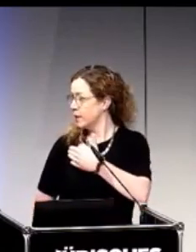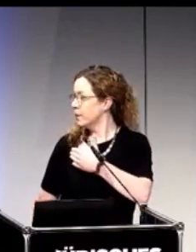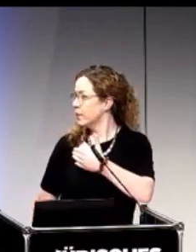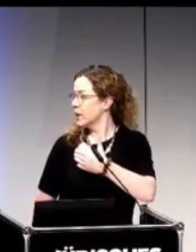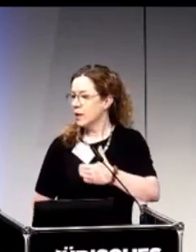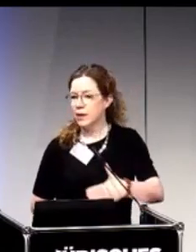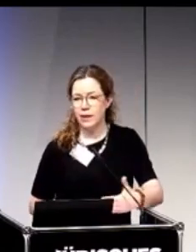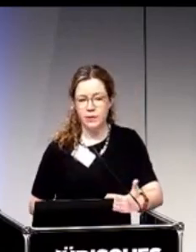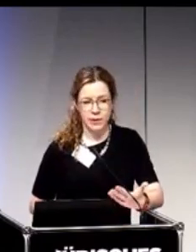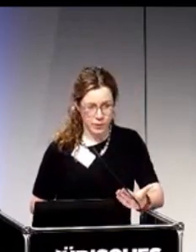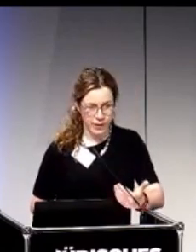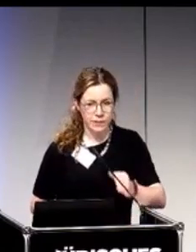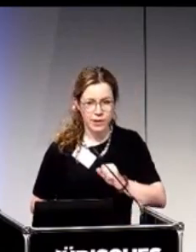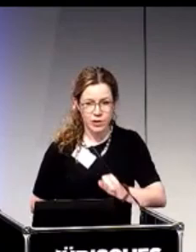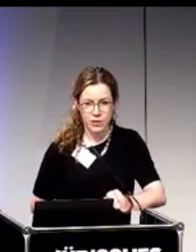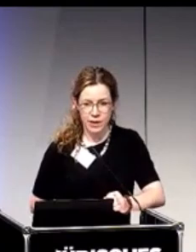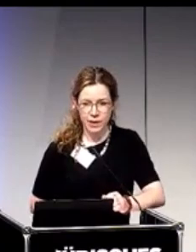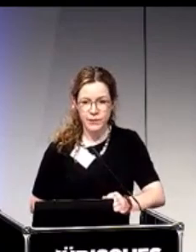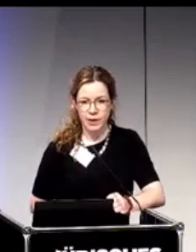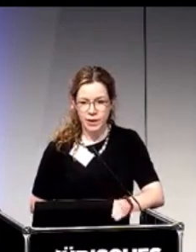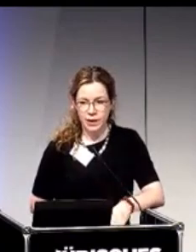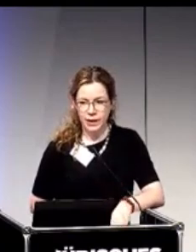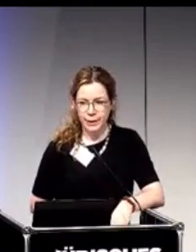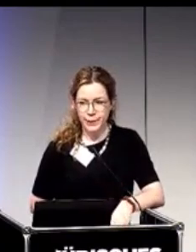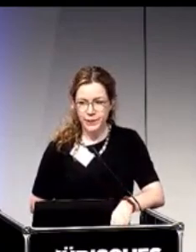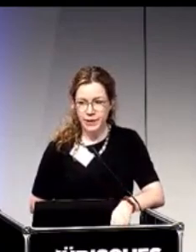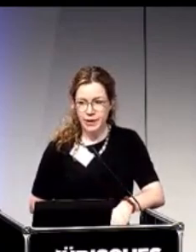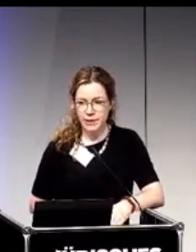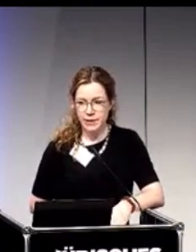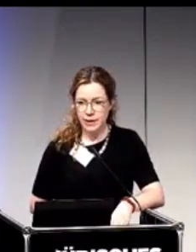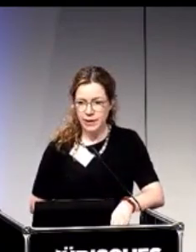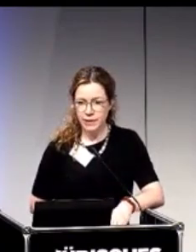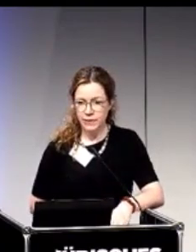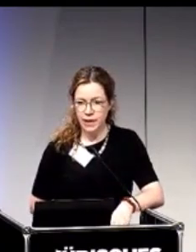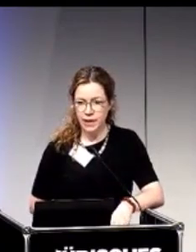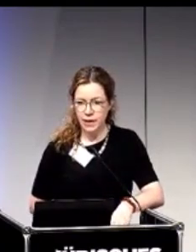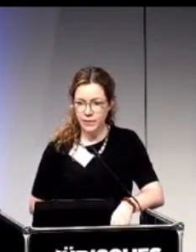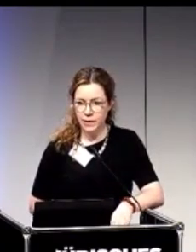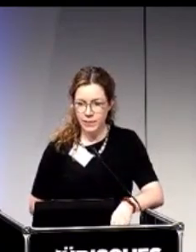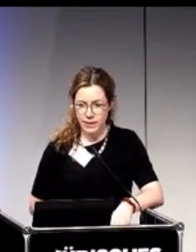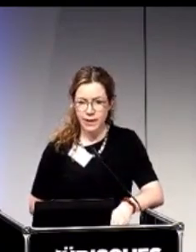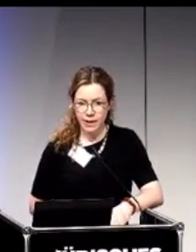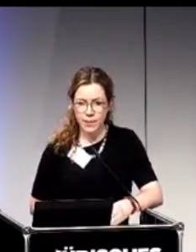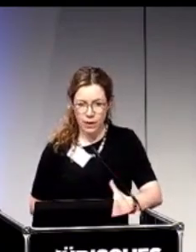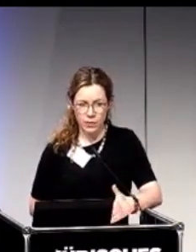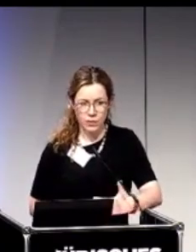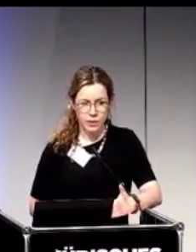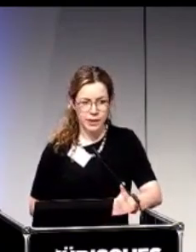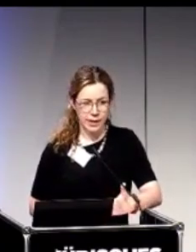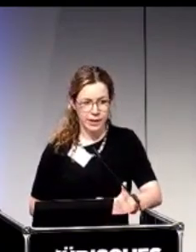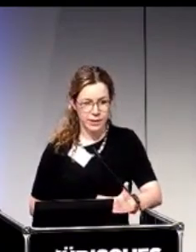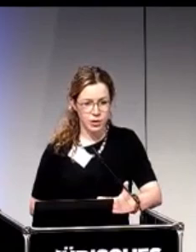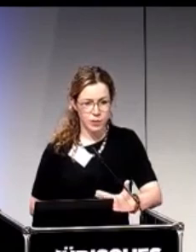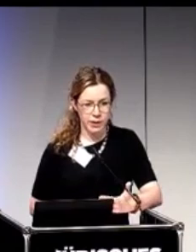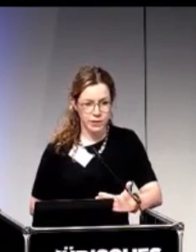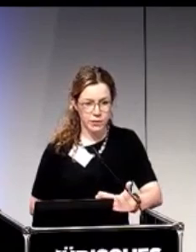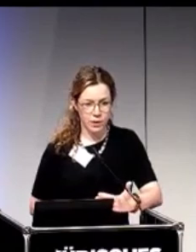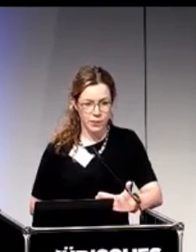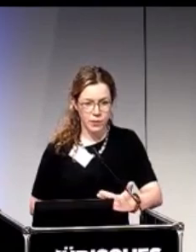beide. Unserer Kollegin war das schon klar. Dass wir einfach ein bisschen länger brauchen, um miteinander ins Gespräch zu kommen.